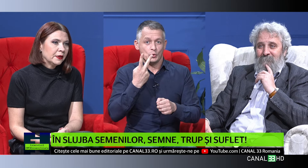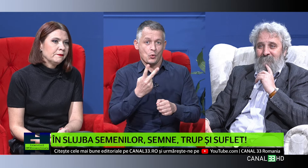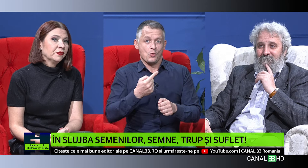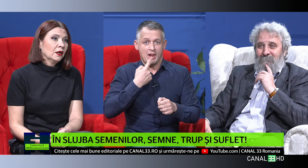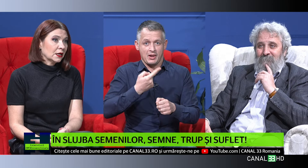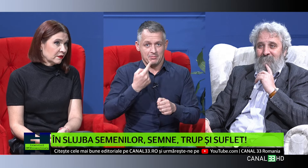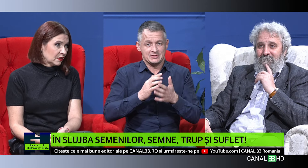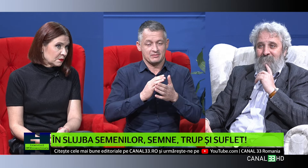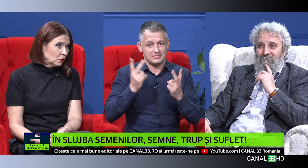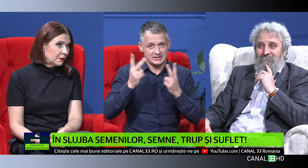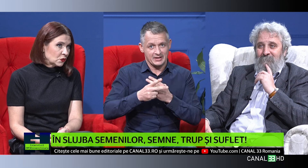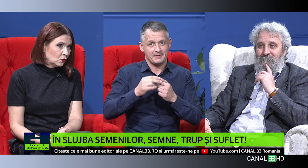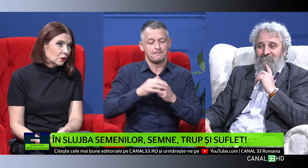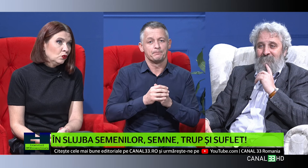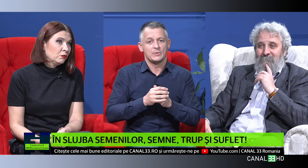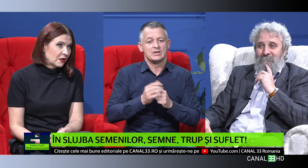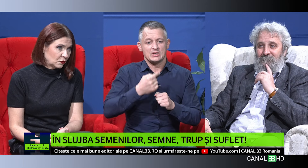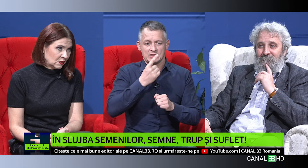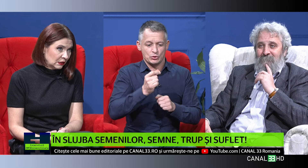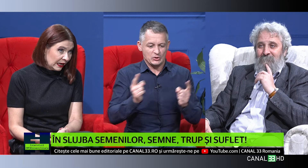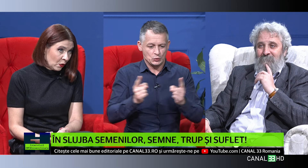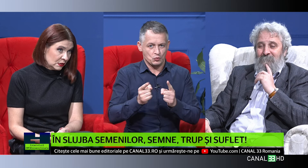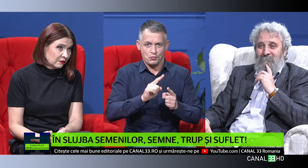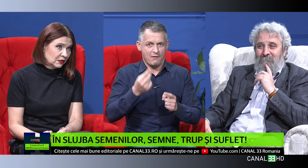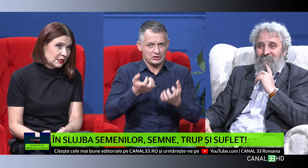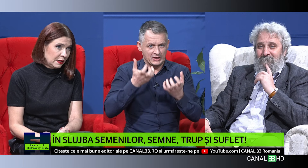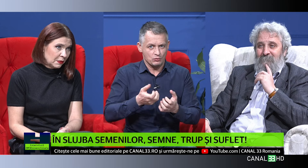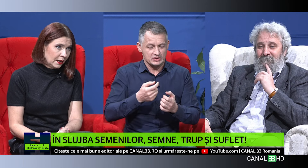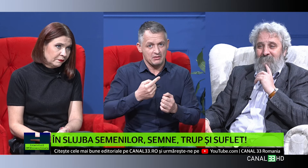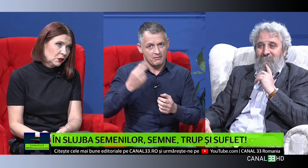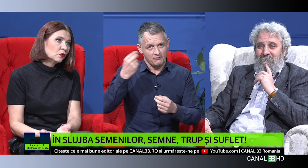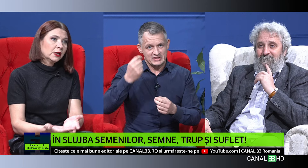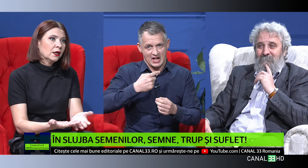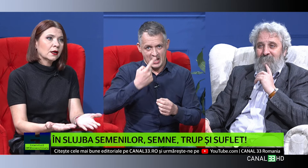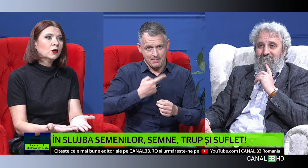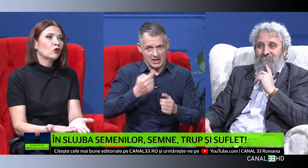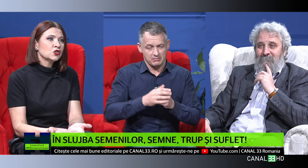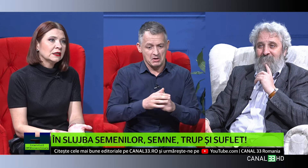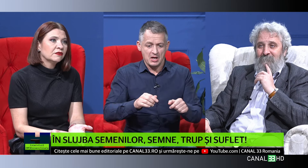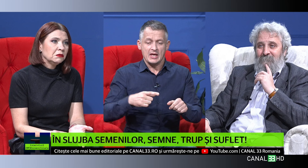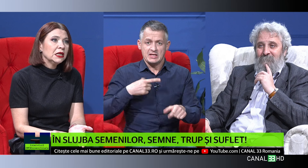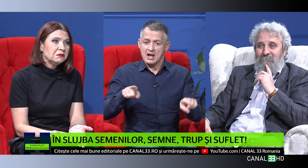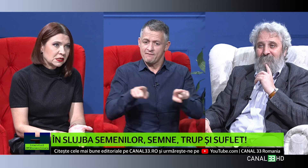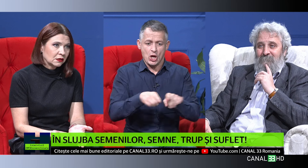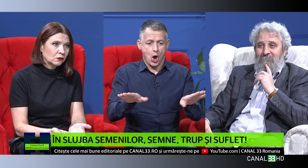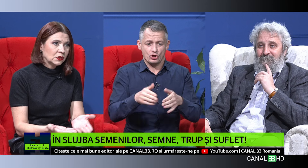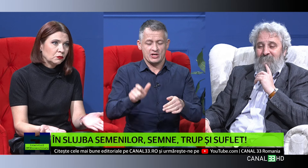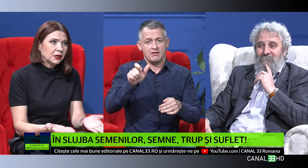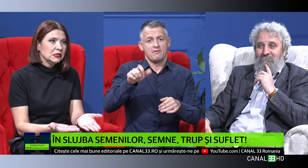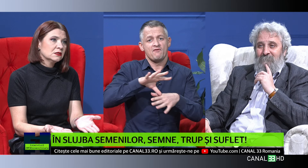limbi. Ca să vă răspund pe scurt, nu mi-a fost greu să învăț limba, pentru că e ca în orice altă familie mixtă, unde părinții